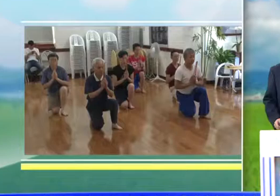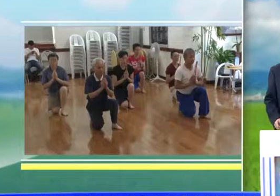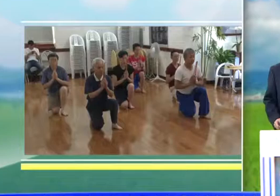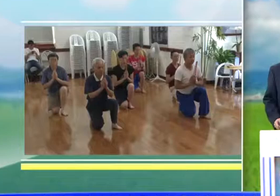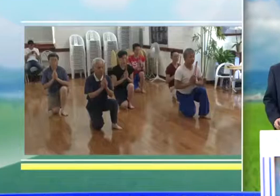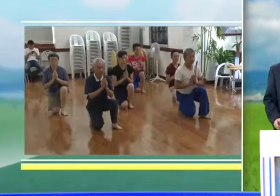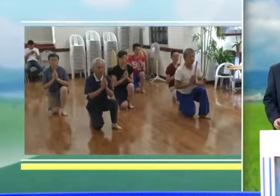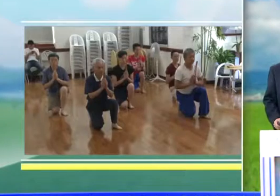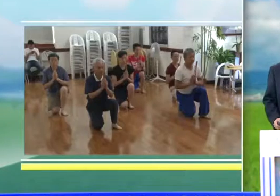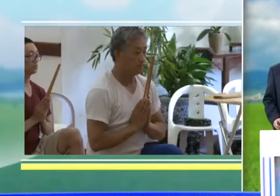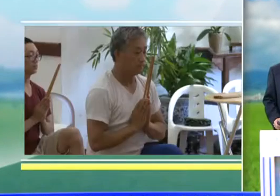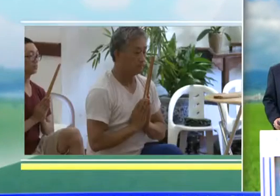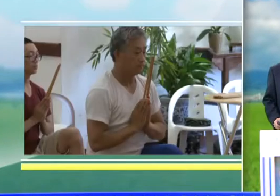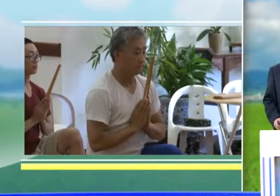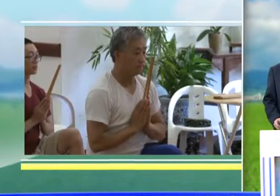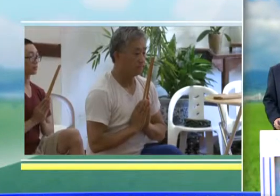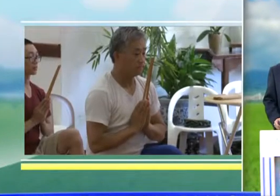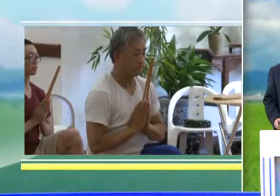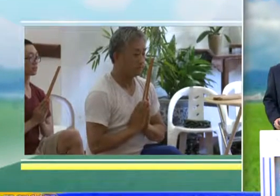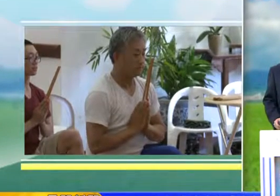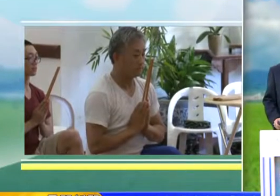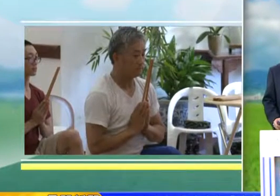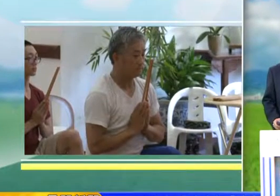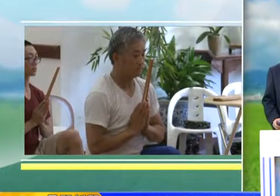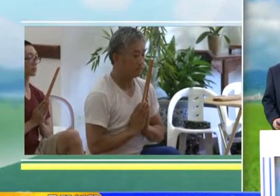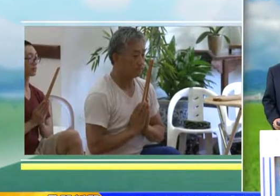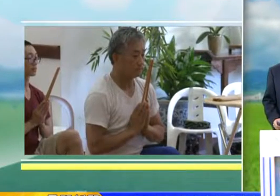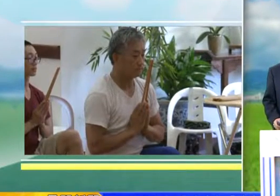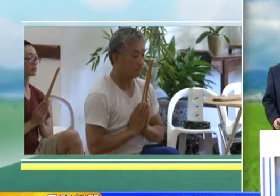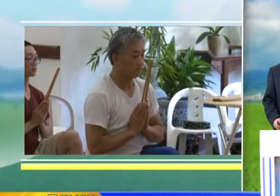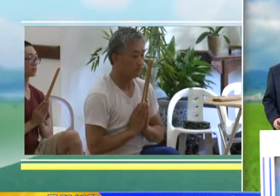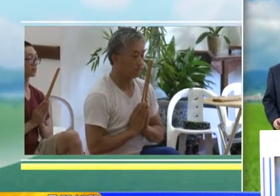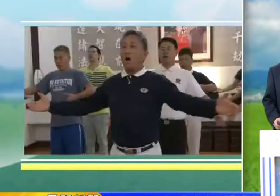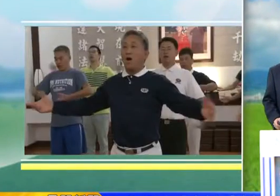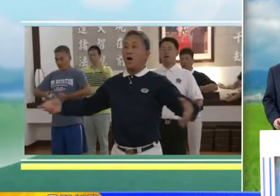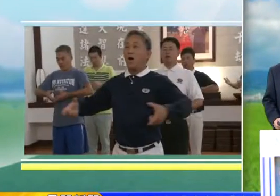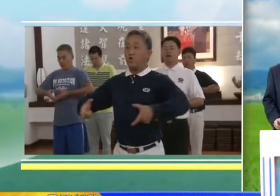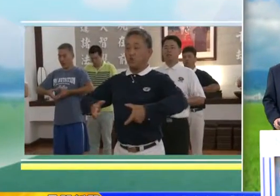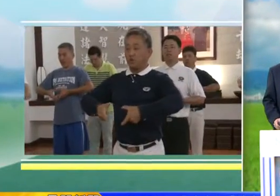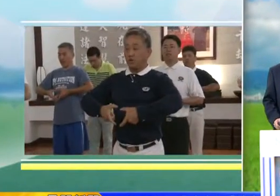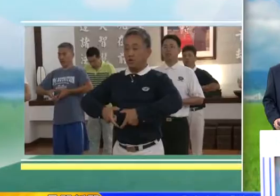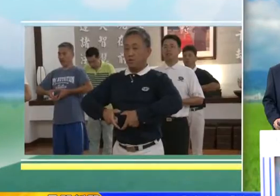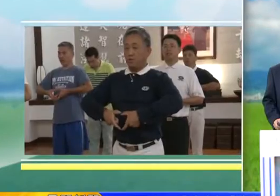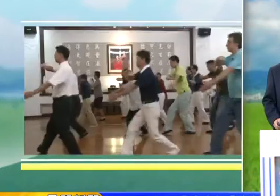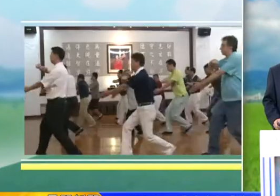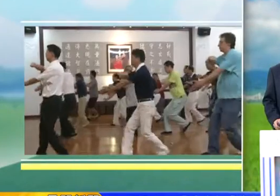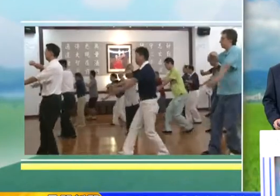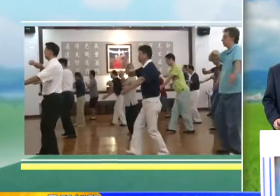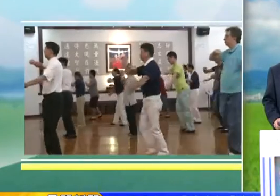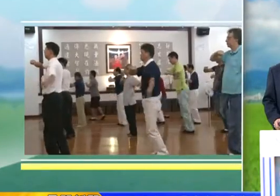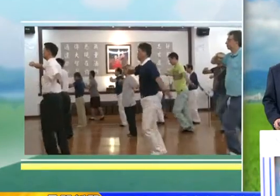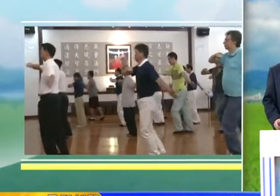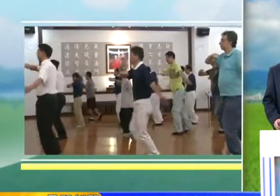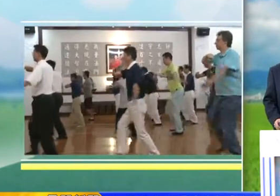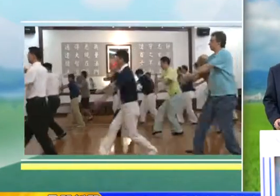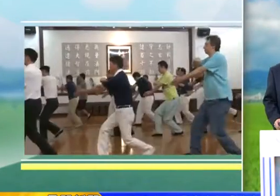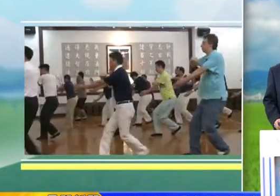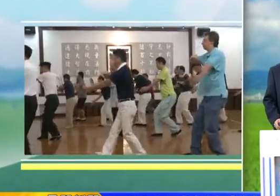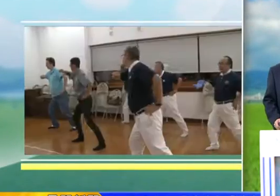牽手牽手行愿五十音乐会在美国纽约林肯中心演出上台演艺的志工有人